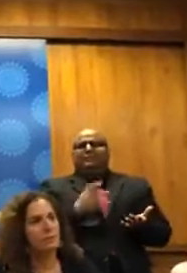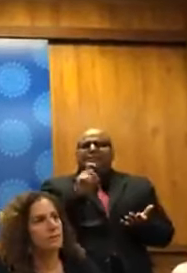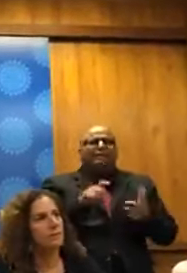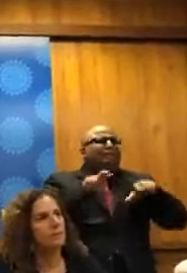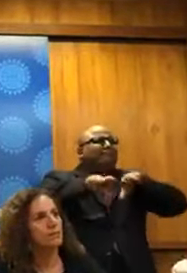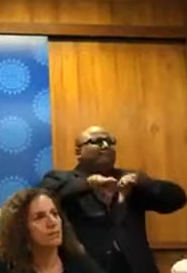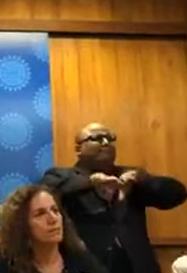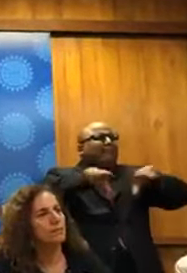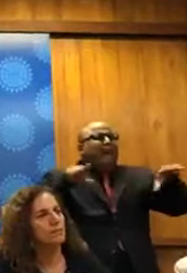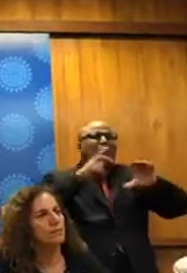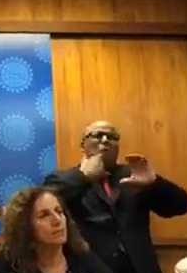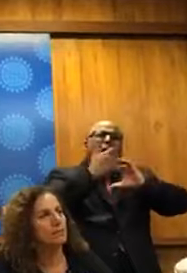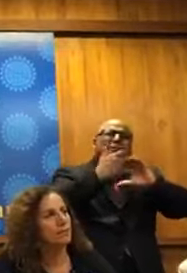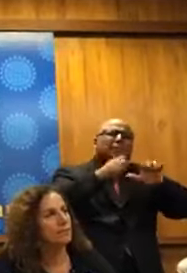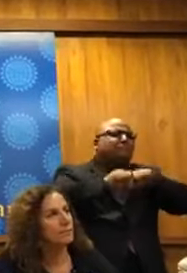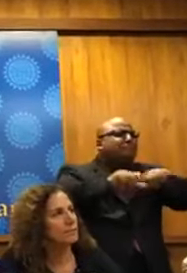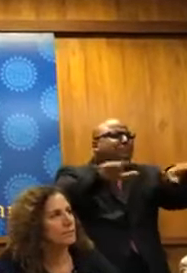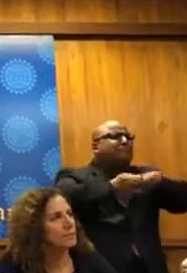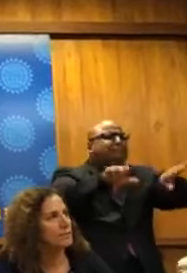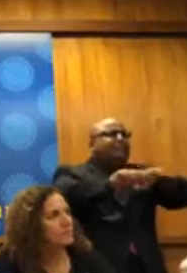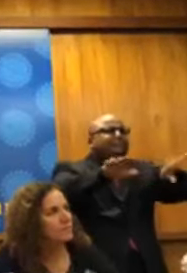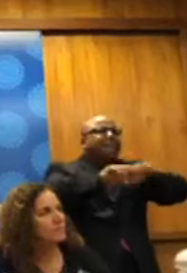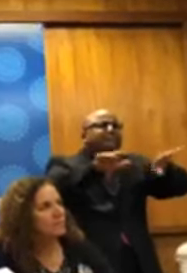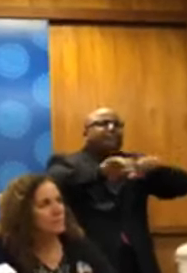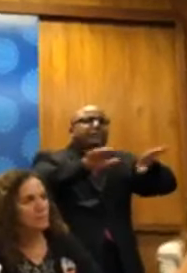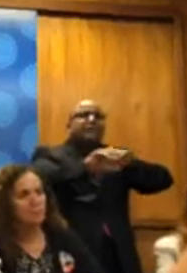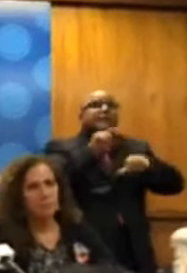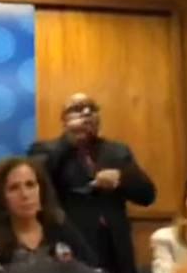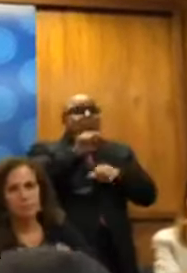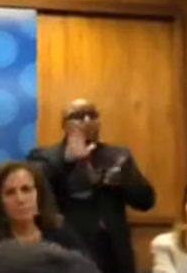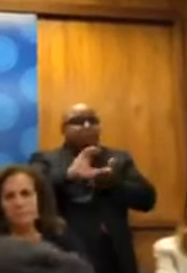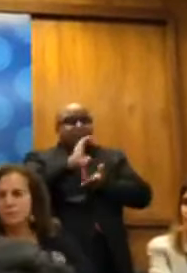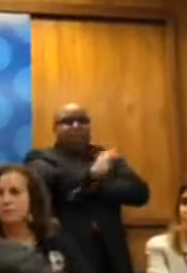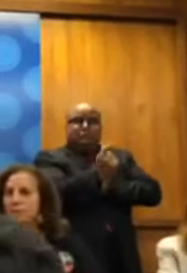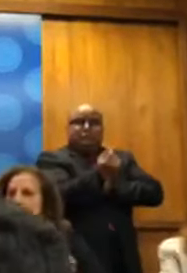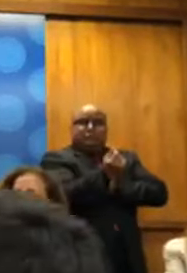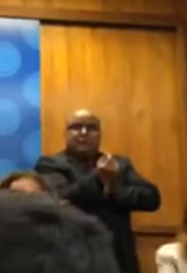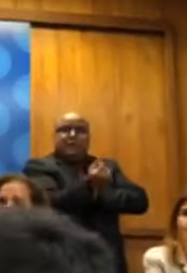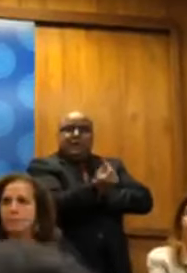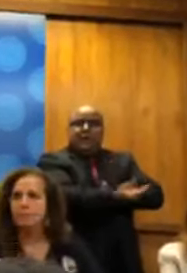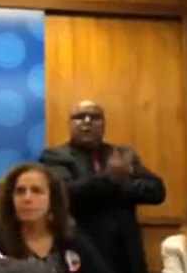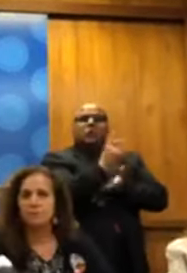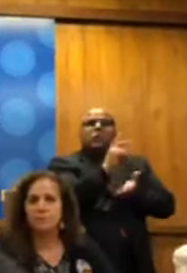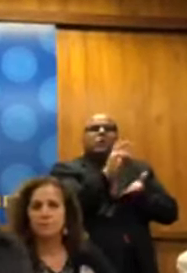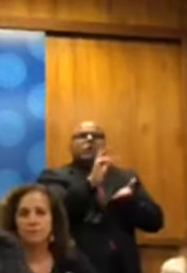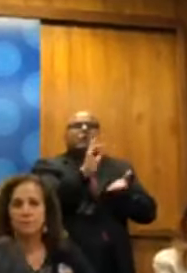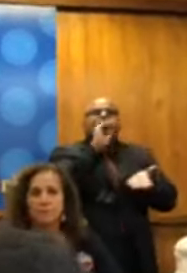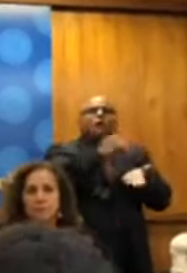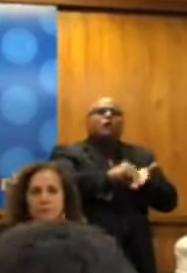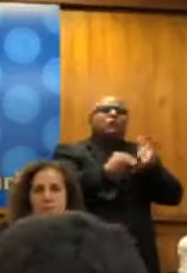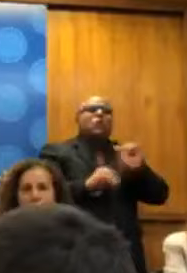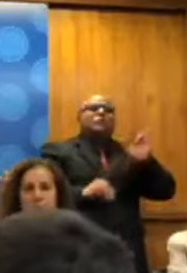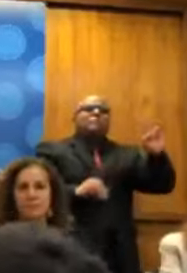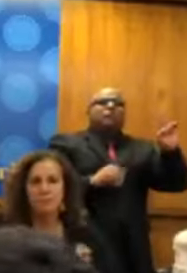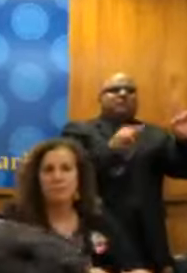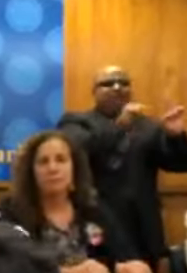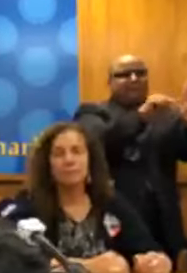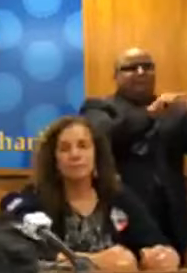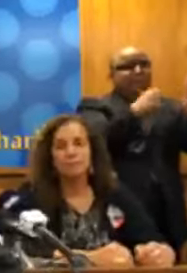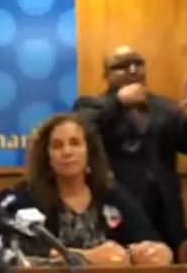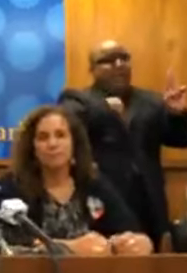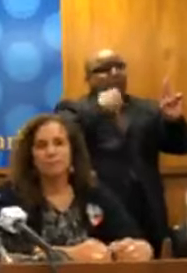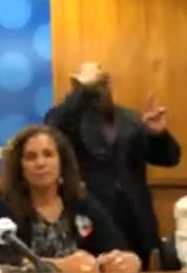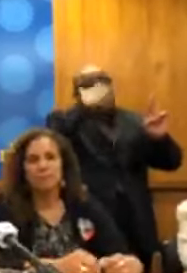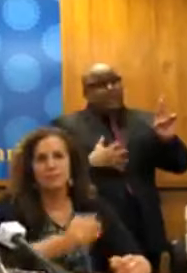Santinhos foram distribuídos em massa. Isso custou dinheiro e o dinheiro não foi declarado. No meu caso, é um pouco